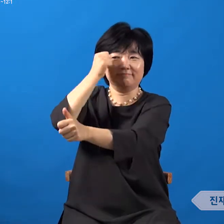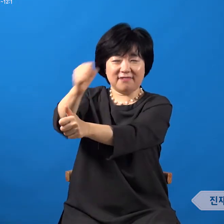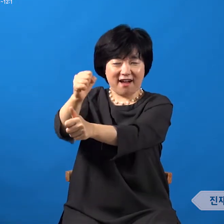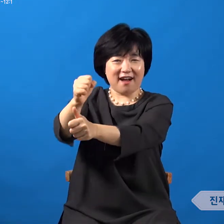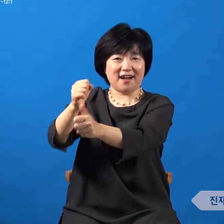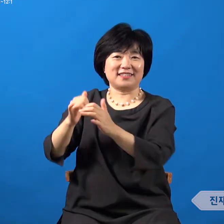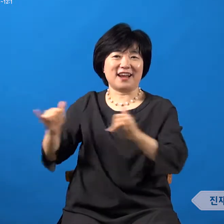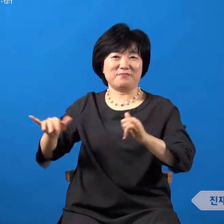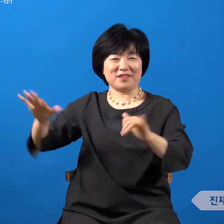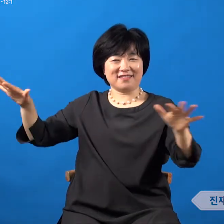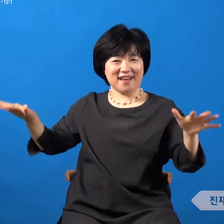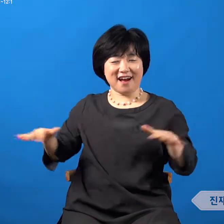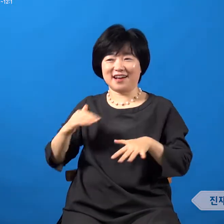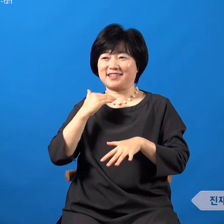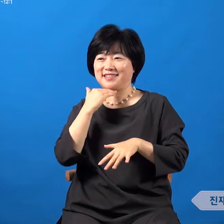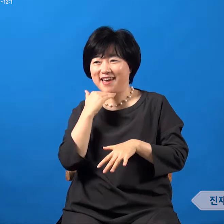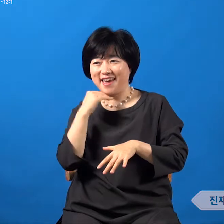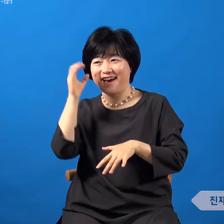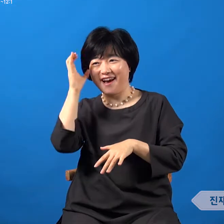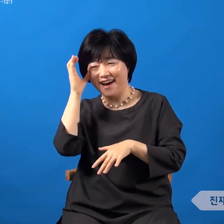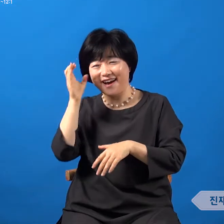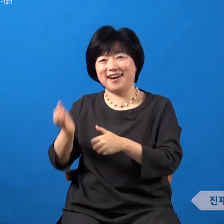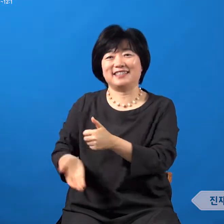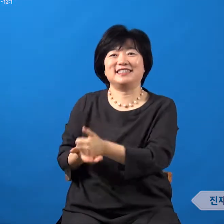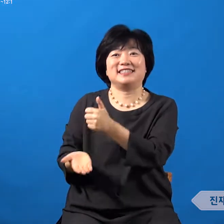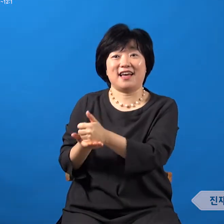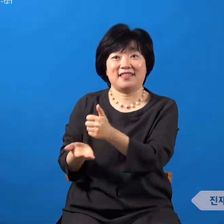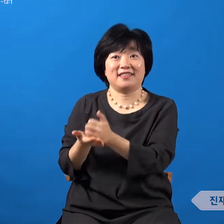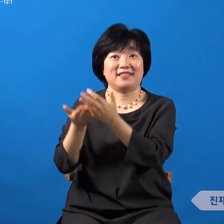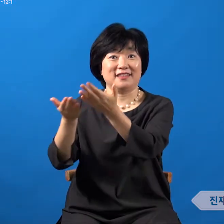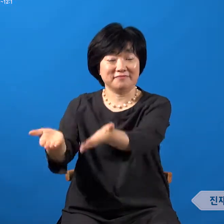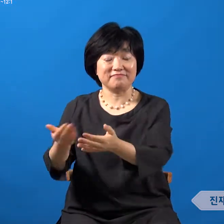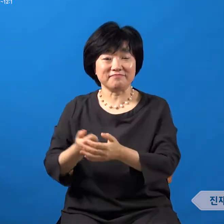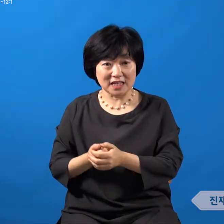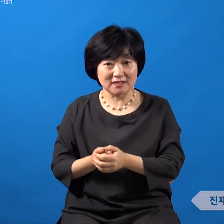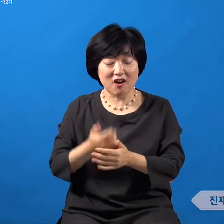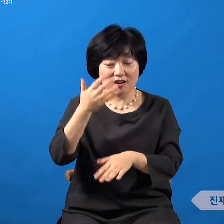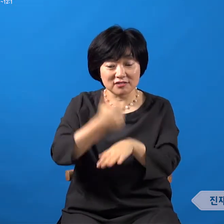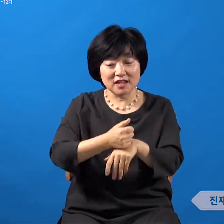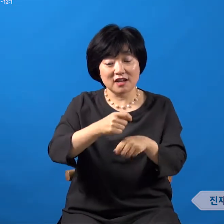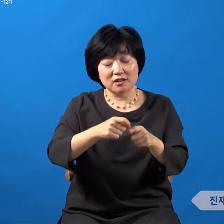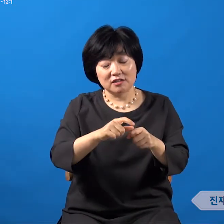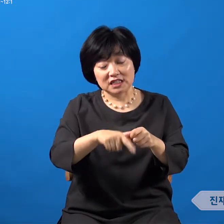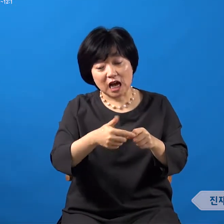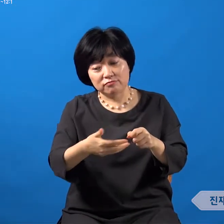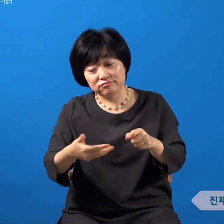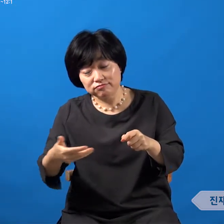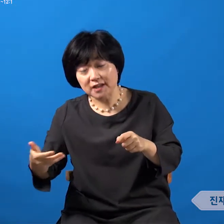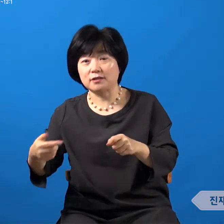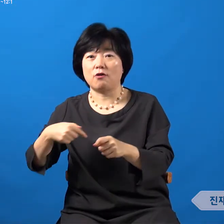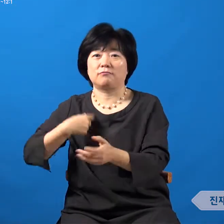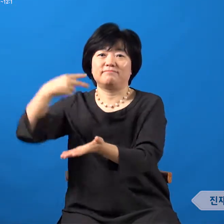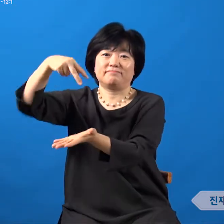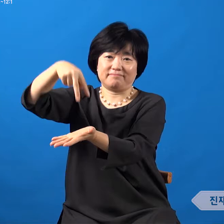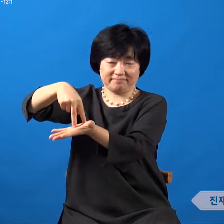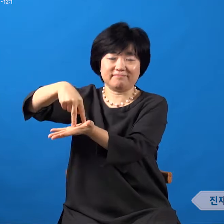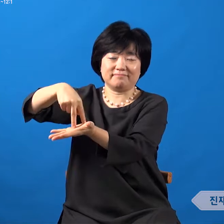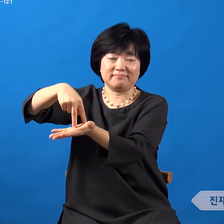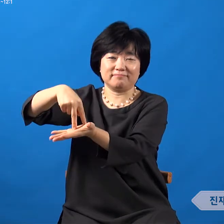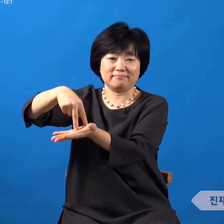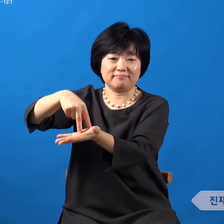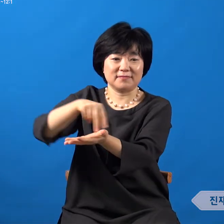갖게 됩니다. 그래서 마침내 교회를 개척하게 됩니다. 꽤 많은 분들이 함께하기로